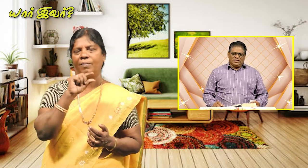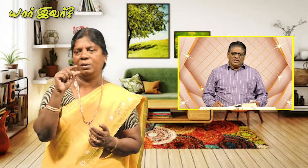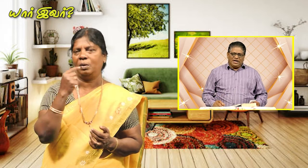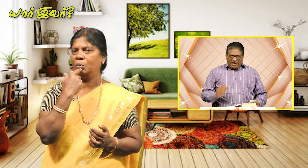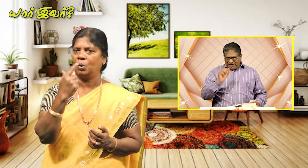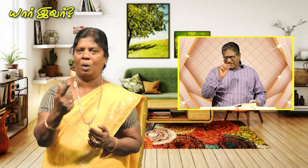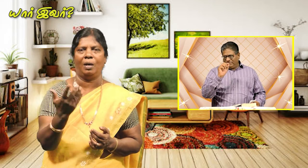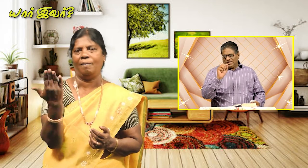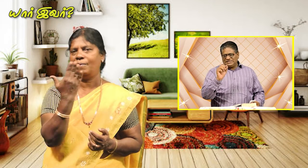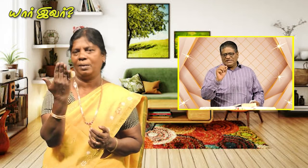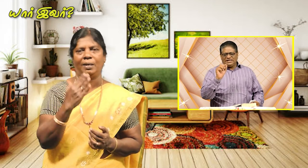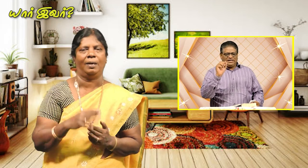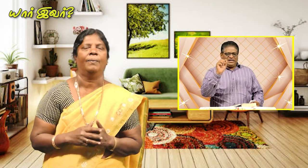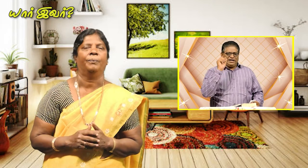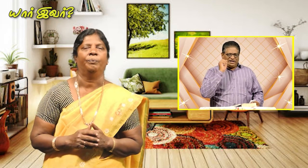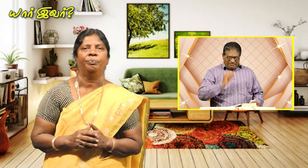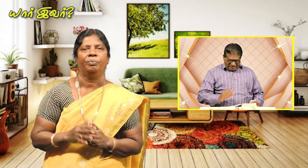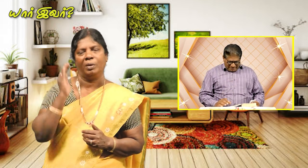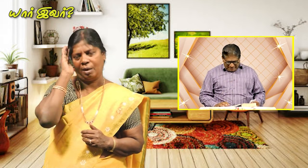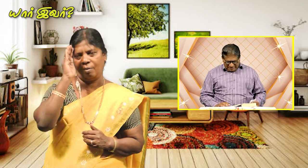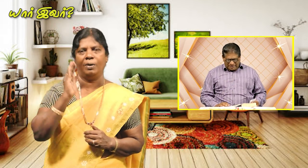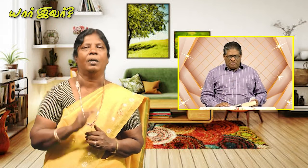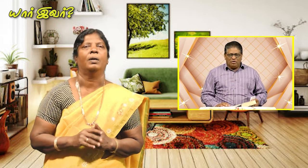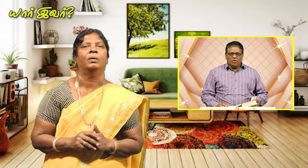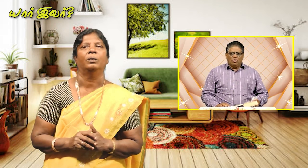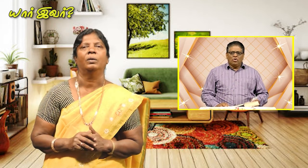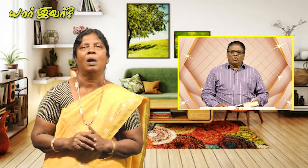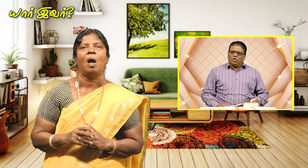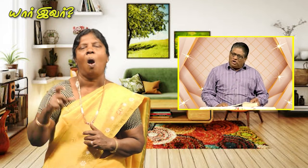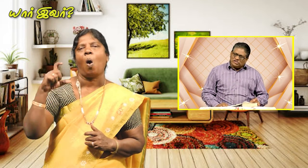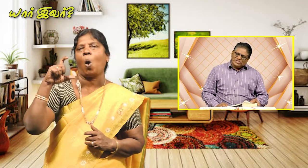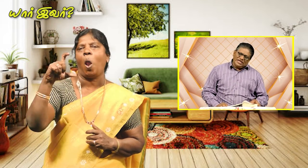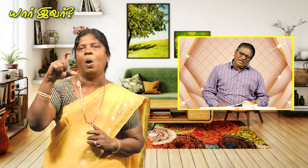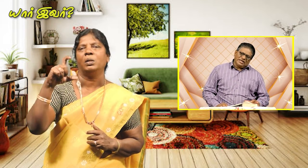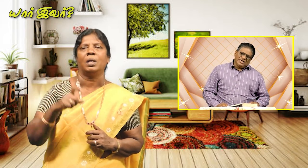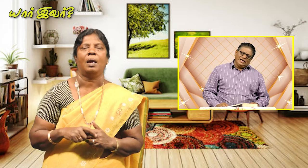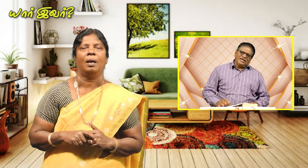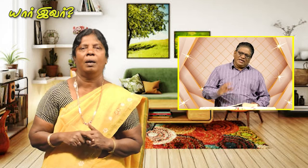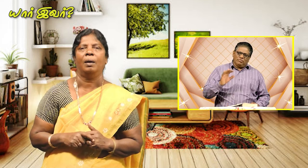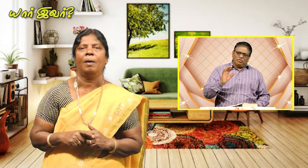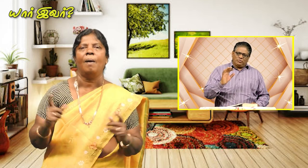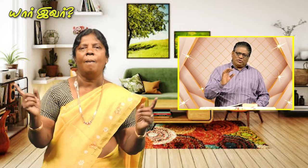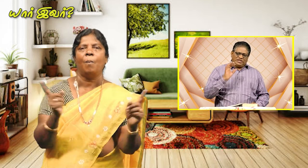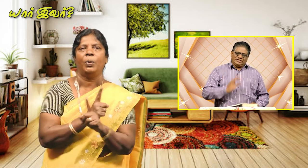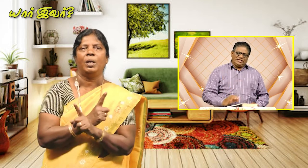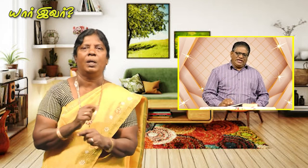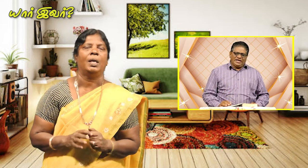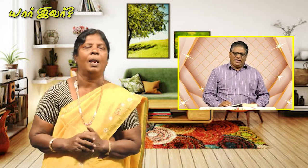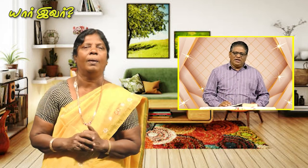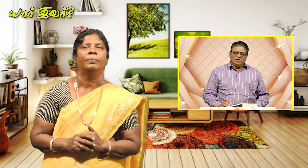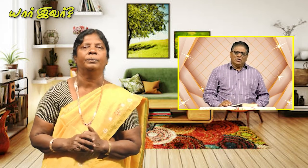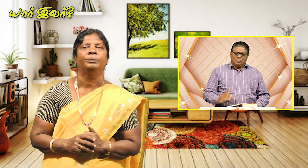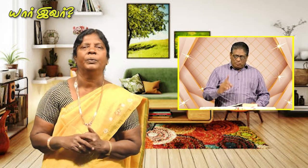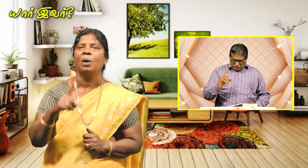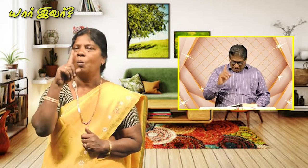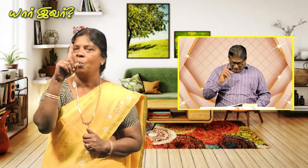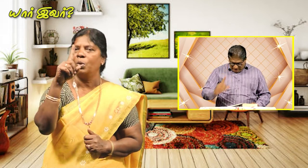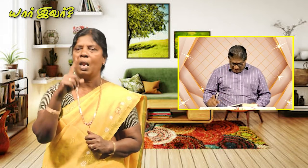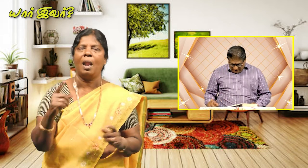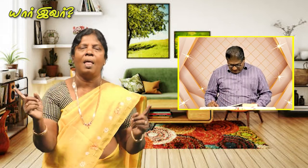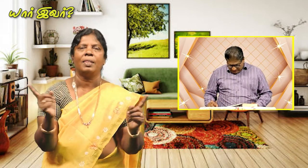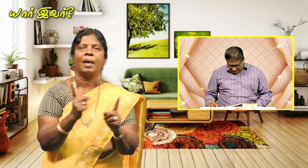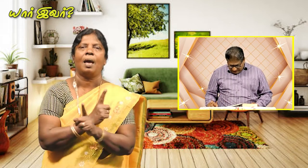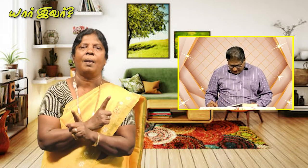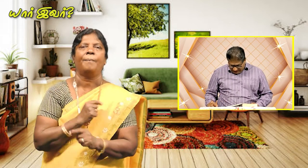ஒன்று. நான் அதை வாசிக்கிறேன், நீங்கள் கவனியுங்கள். கொலோசையர் என்கிற ஒரு புத்தகத்திலே